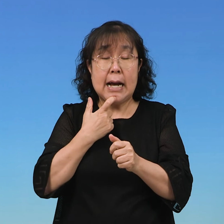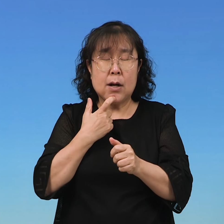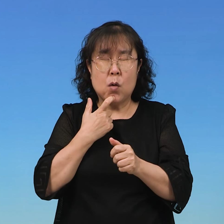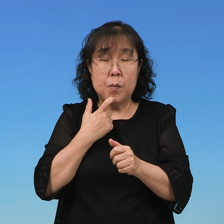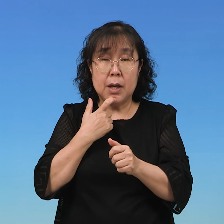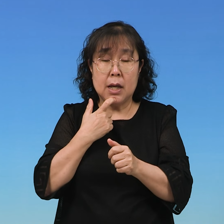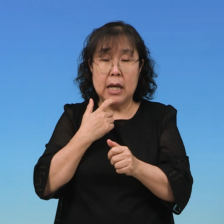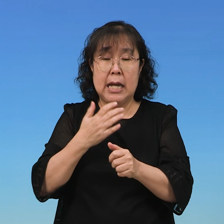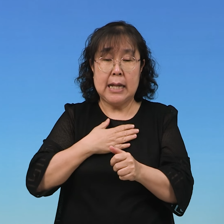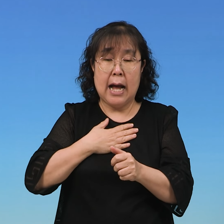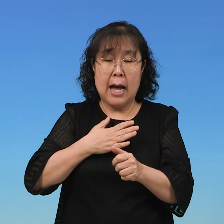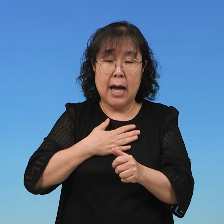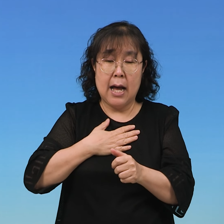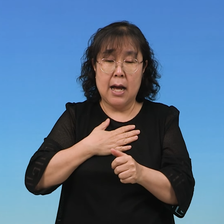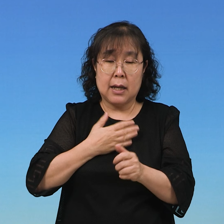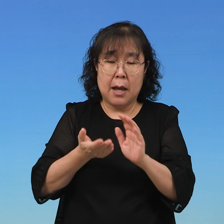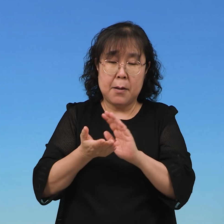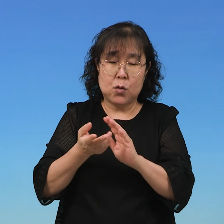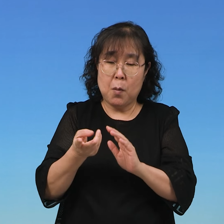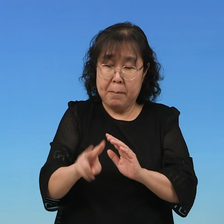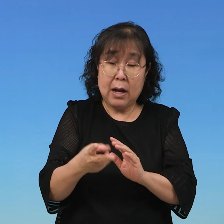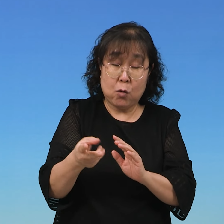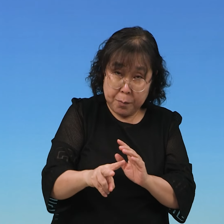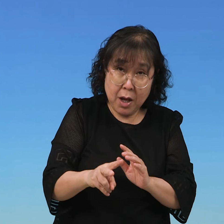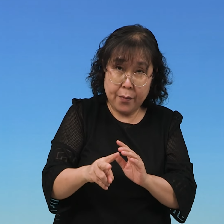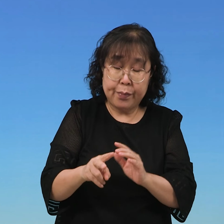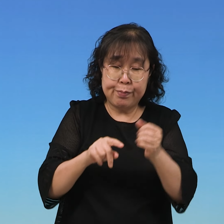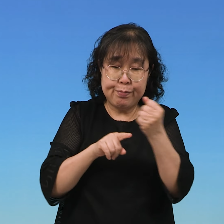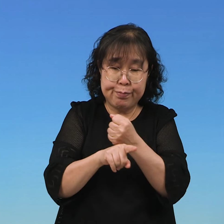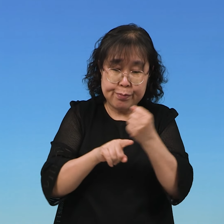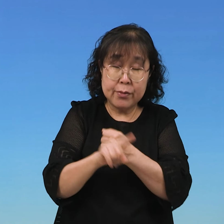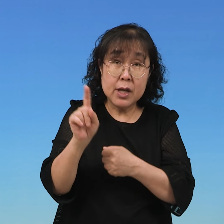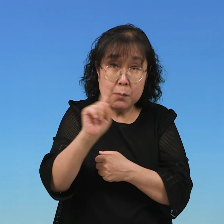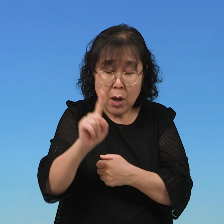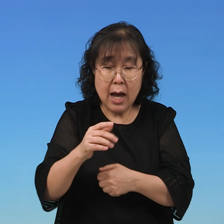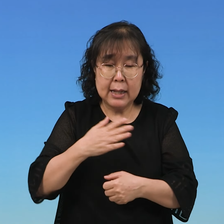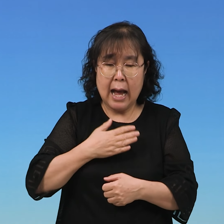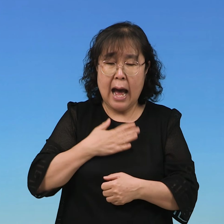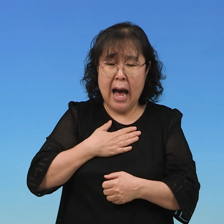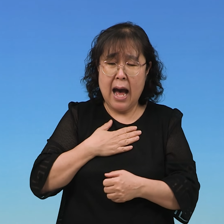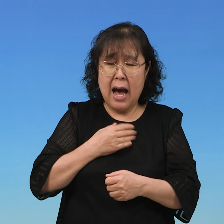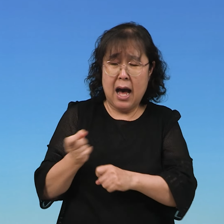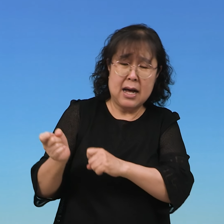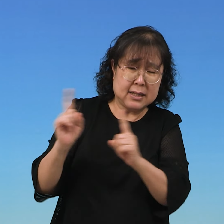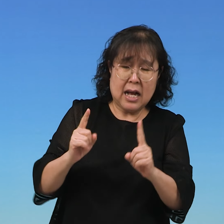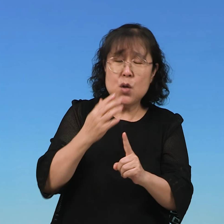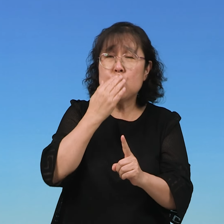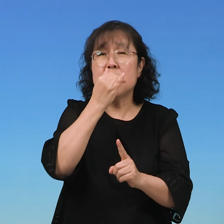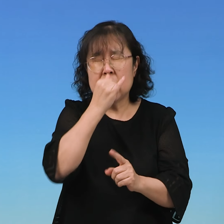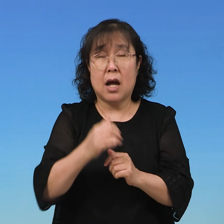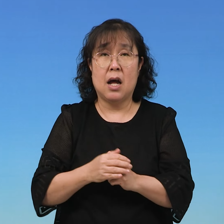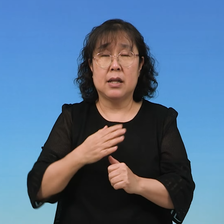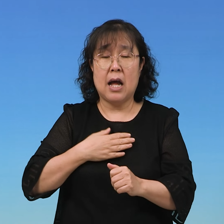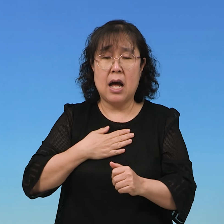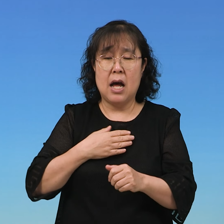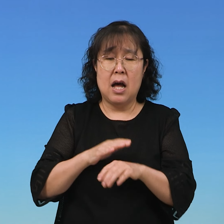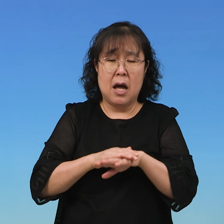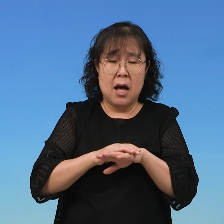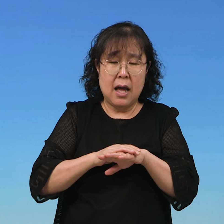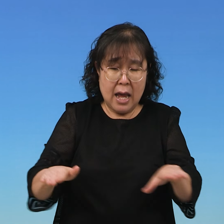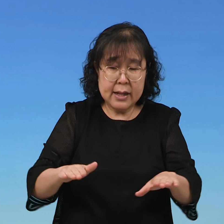이렇게 말합니다. 살 길이 있었네. 나 망하는 줄 알았더니 이게 끝이 아니네. 야곱 안에서 이 말씀이